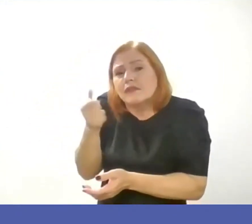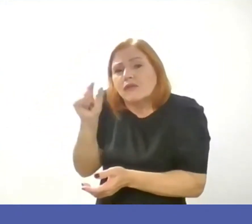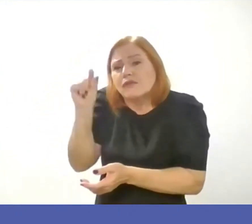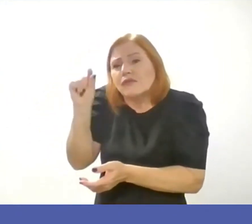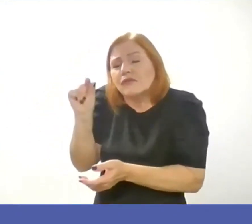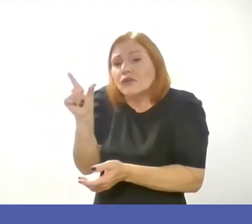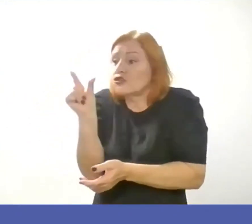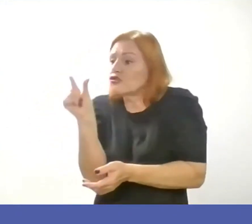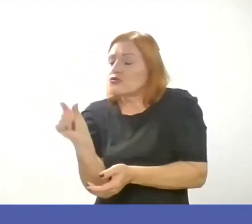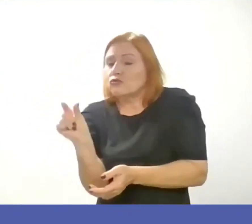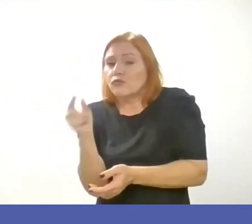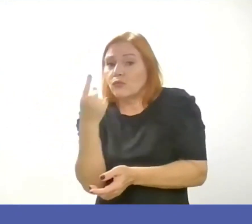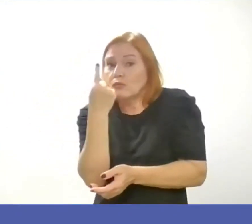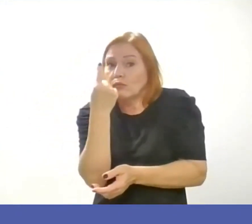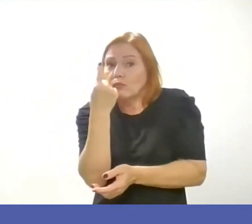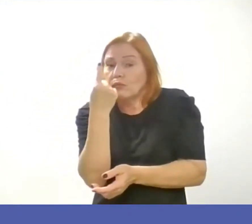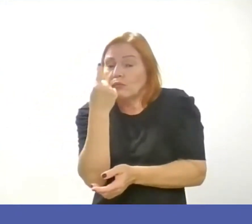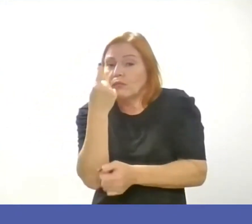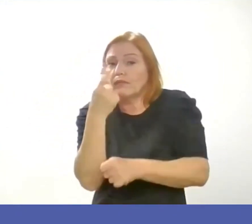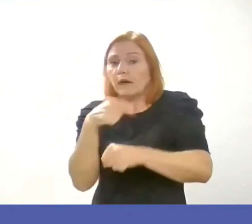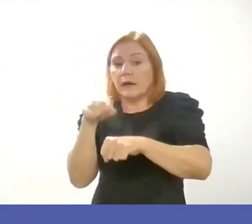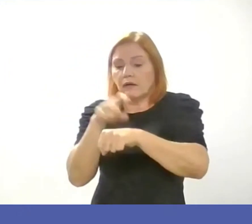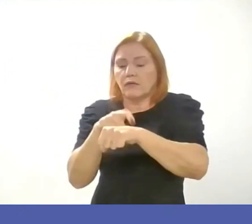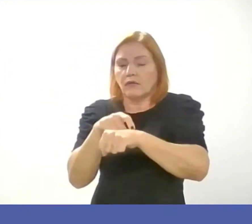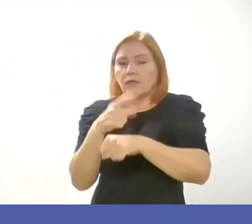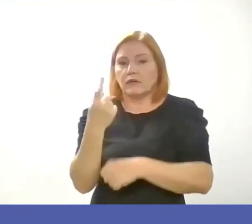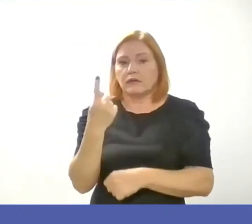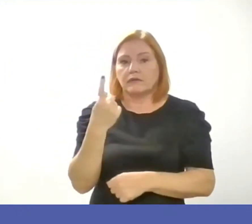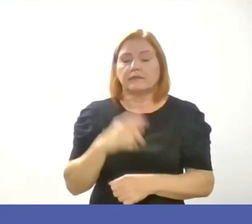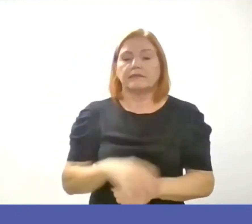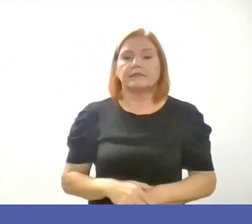tem que ser diferentes.